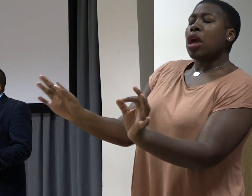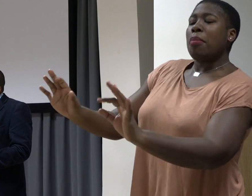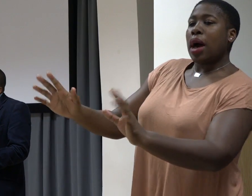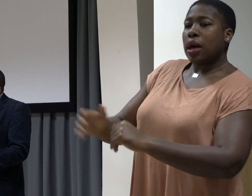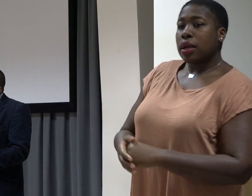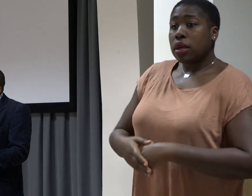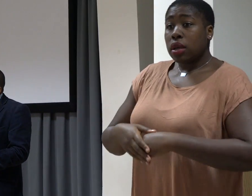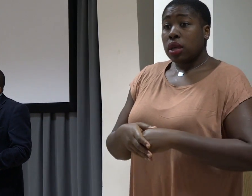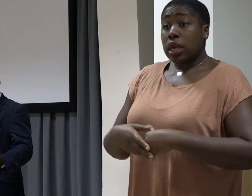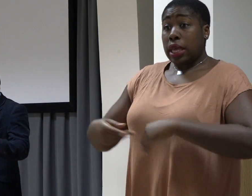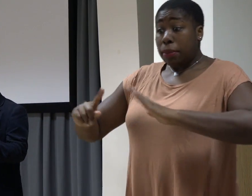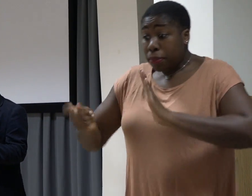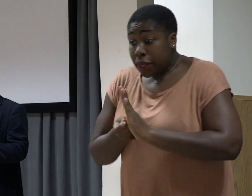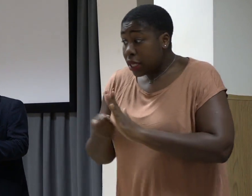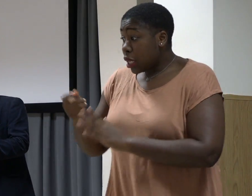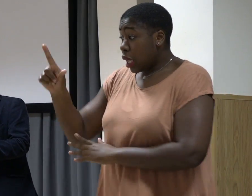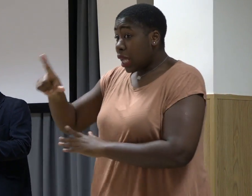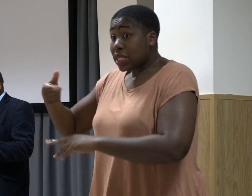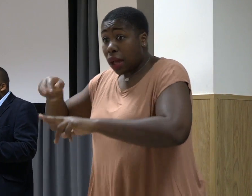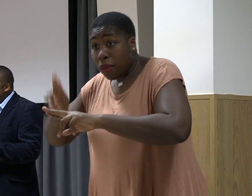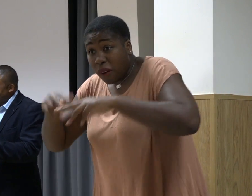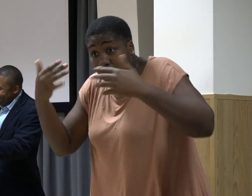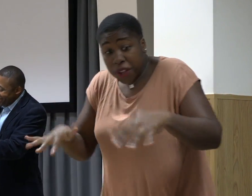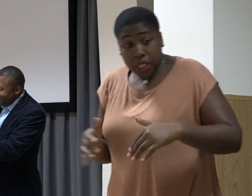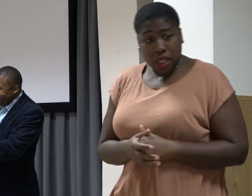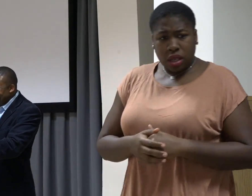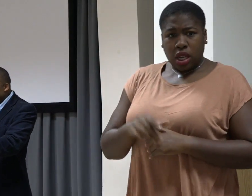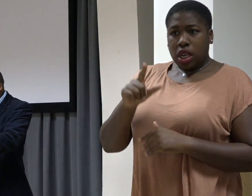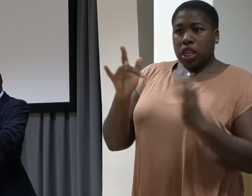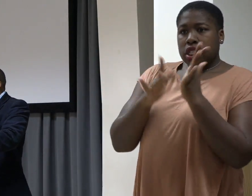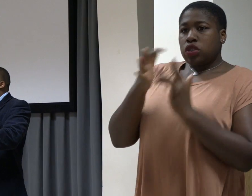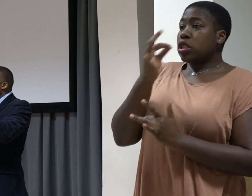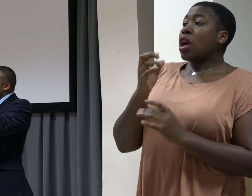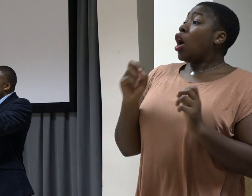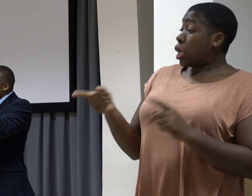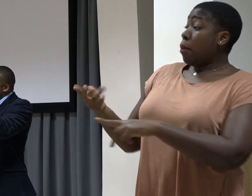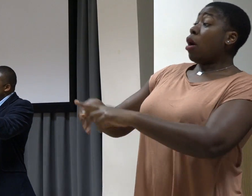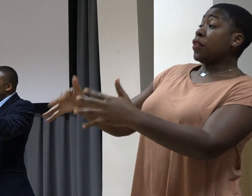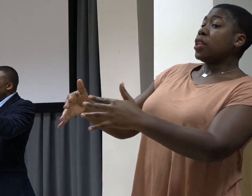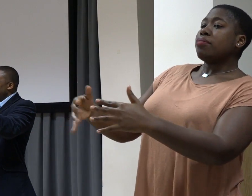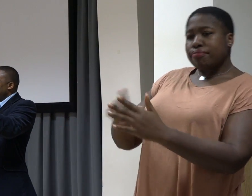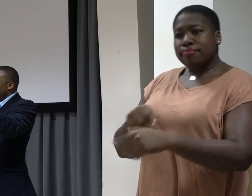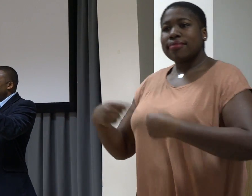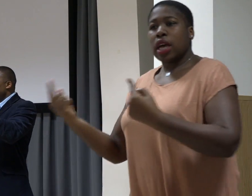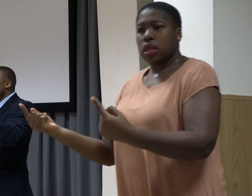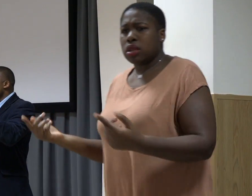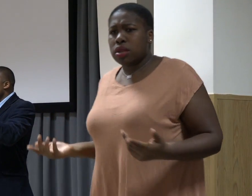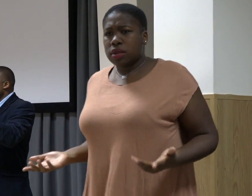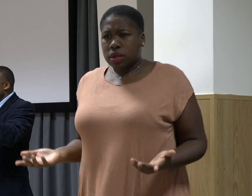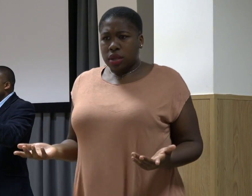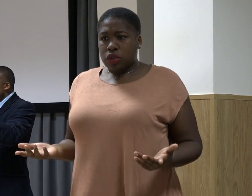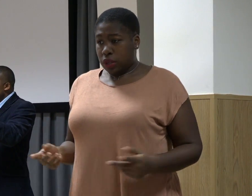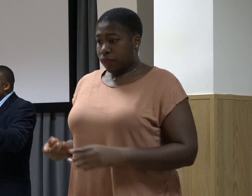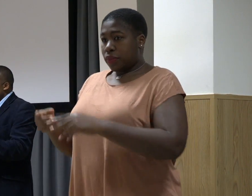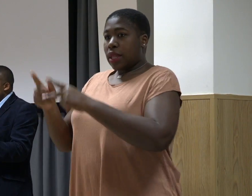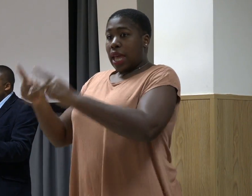Et quand il sait vraiment que Lazare est mort, il dit maintenant on peut partir. Donc lorsqu'ils arrivent sur place, Lazare est mort et